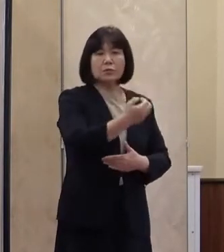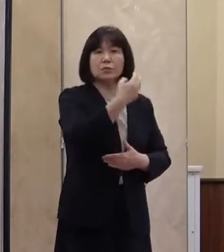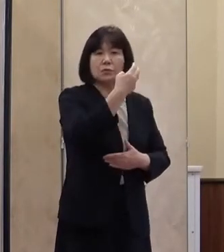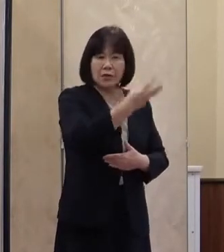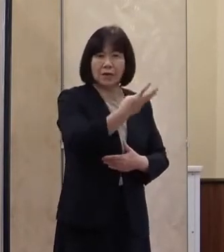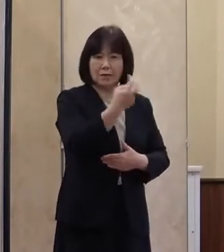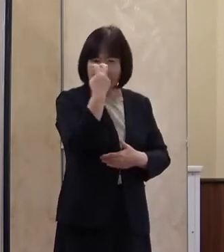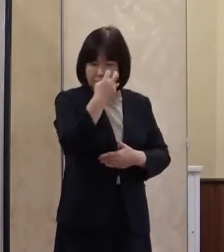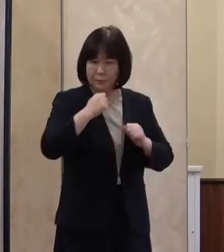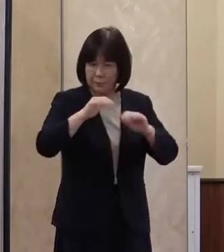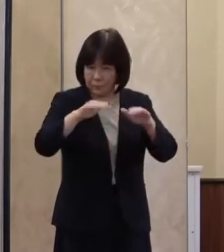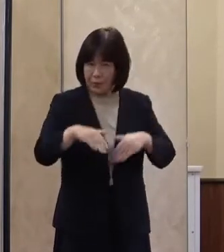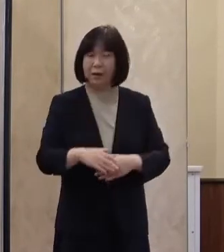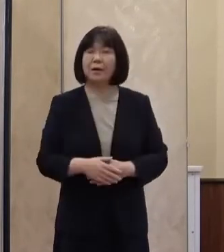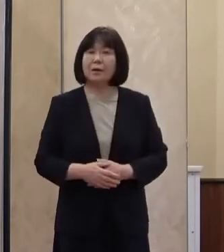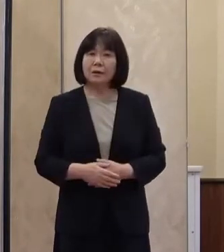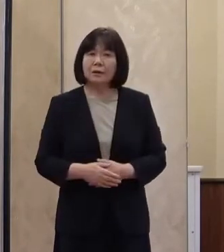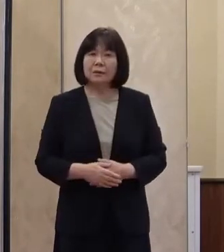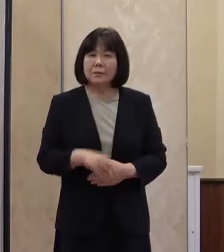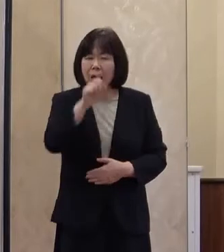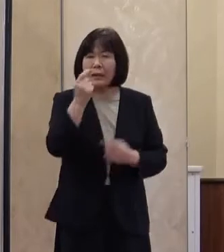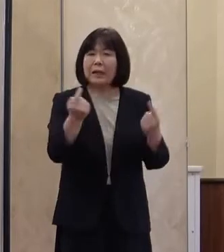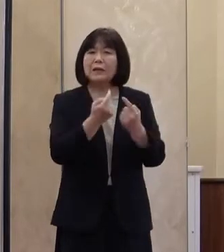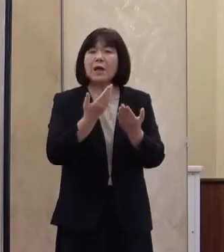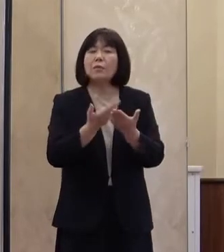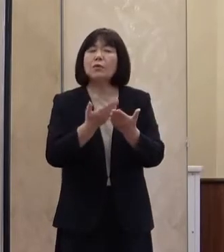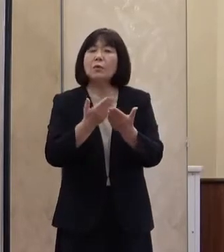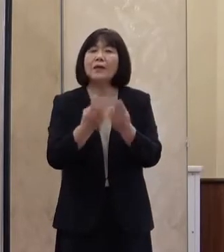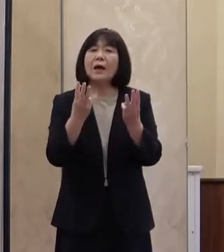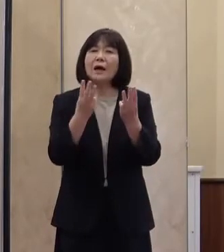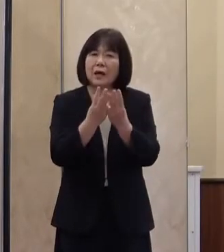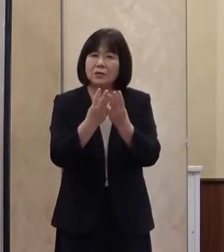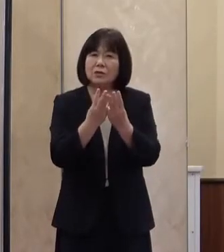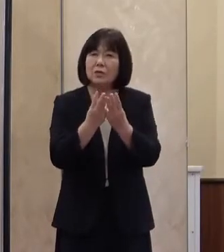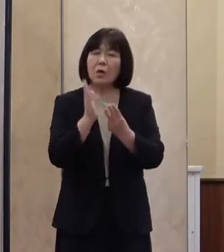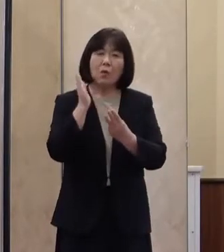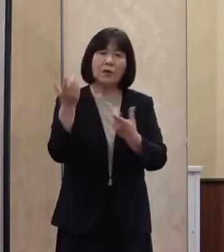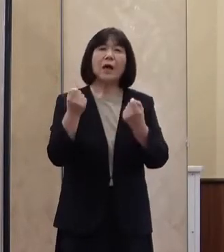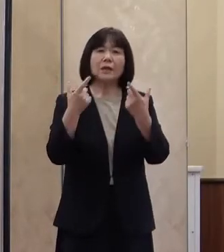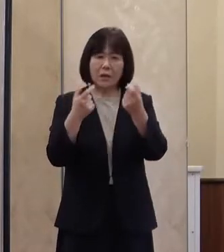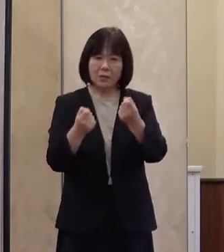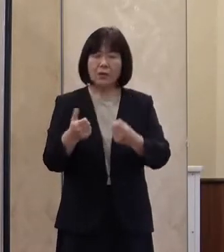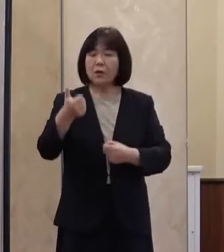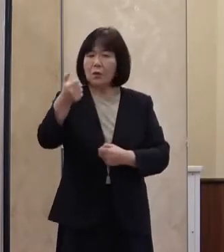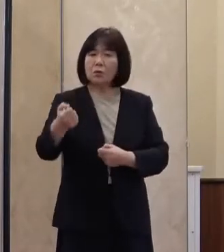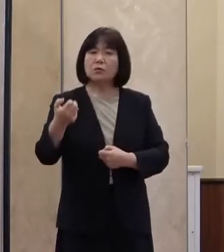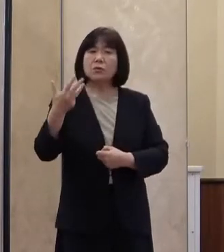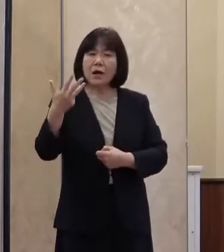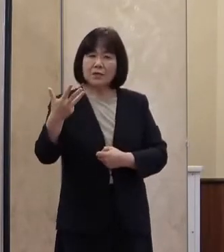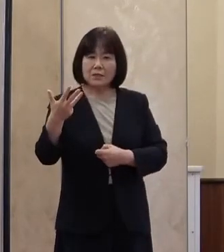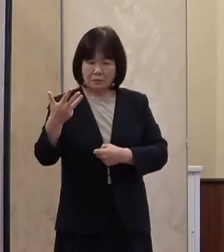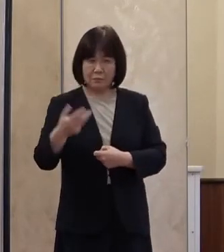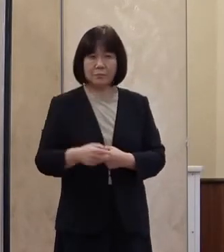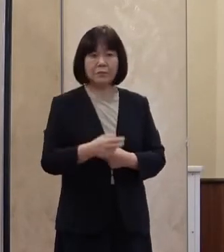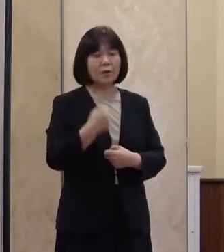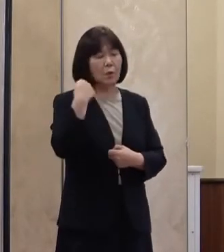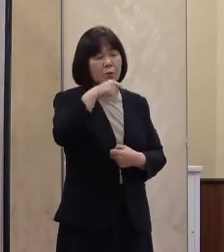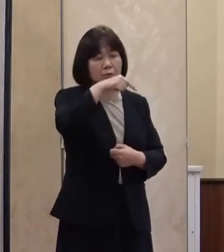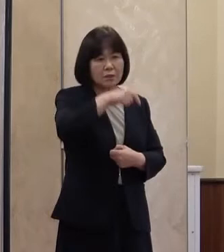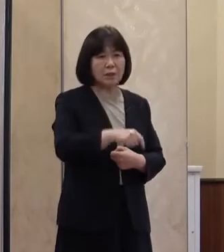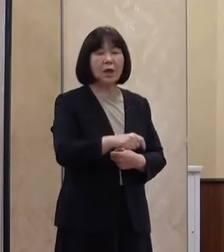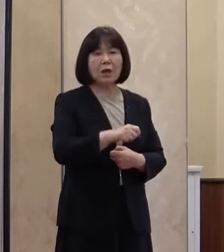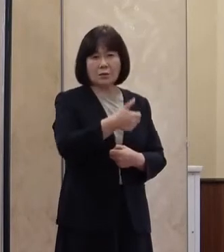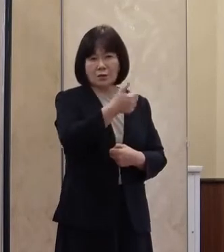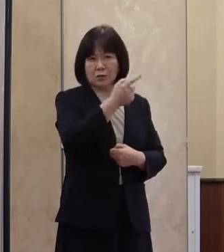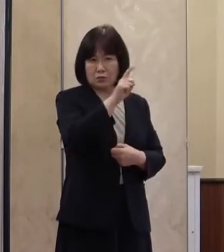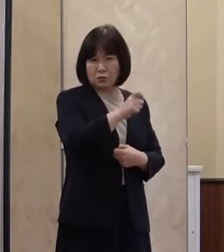です。で、これにつきましては、改善を求めた件数がここにある通り、区域全体で58店舗、南で14店舗。